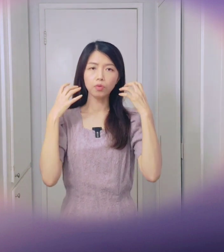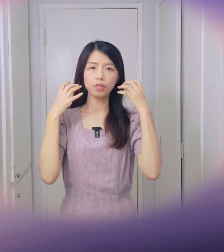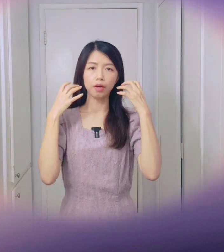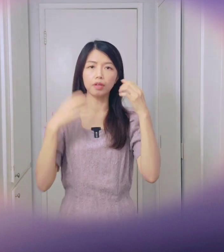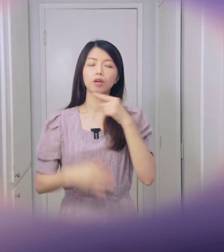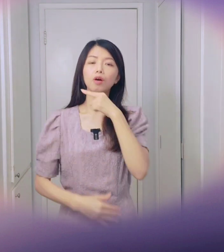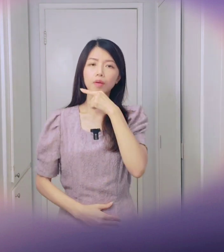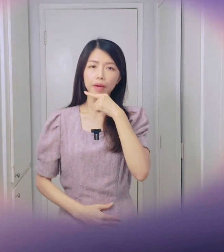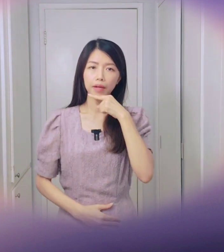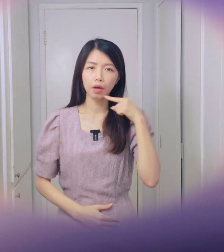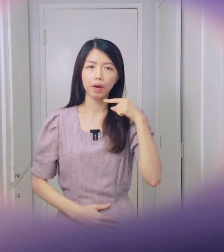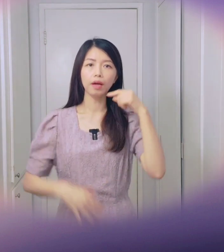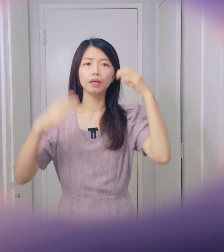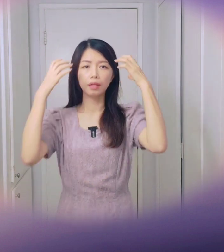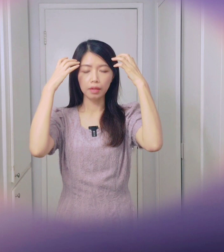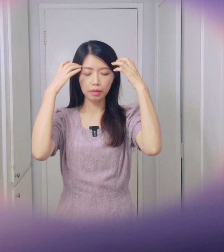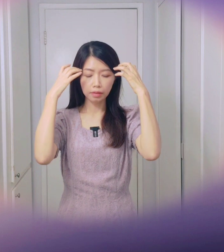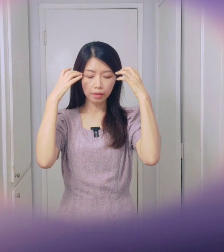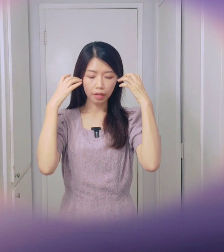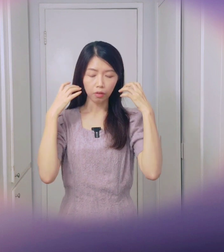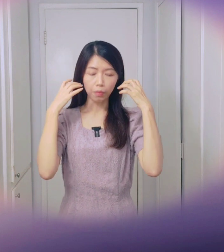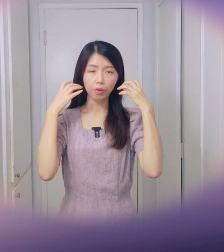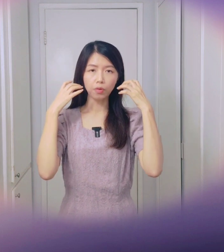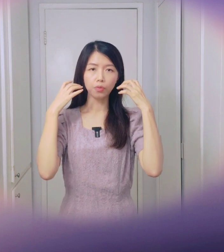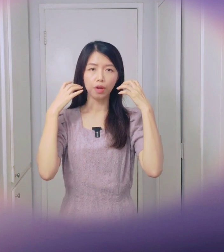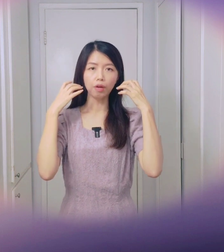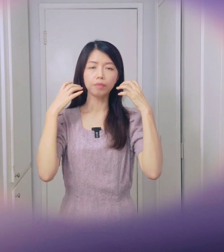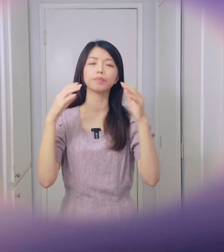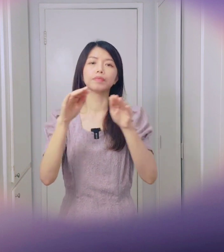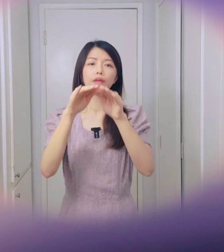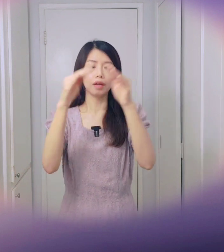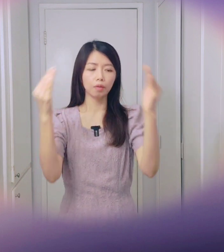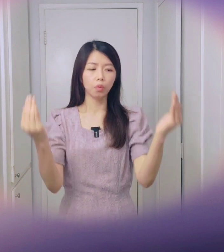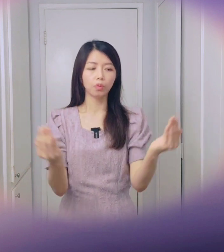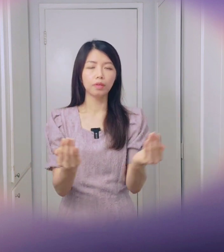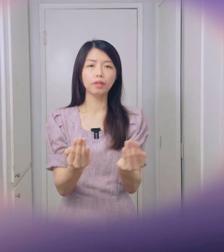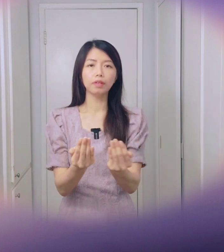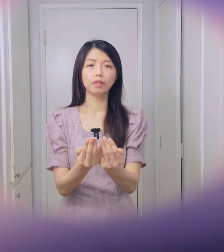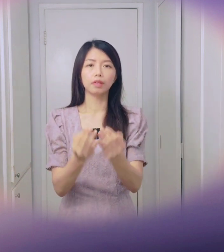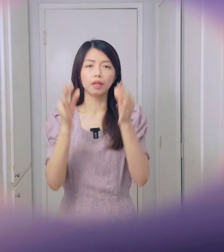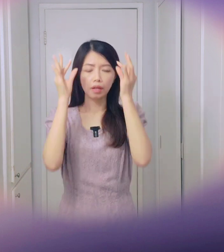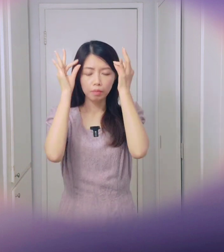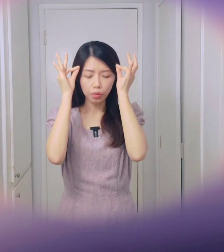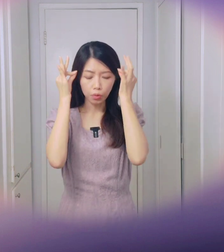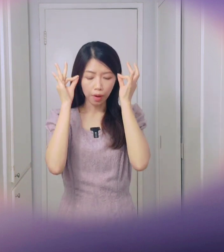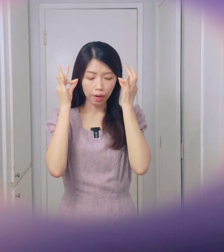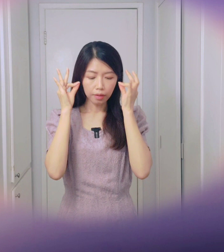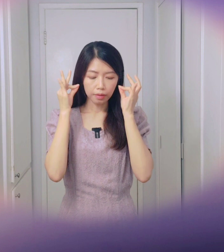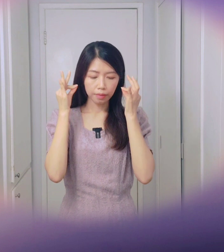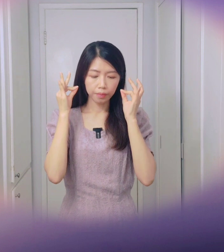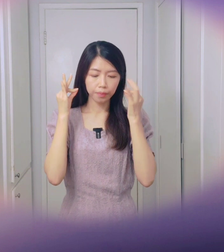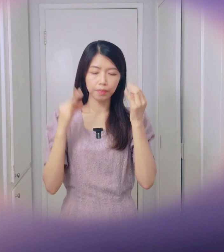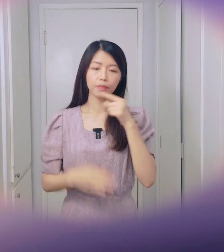표현을 해줬어요. 그래서 빨갛다와 흐르다를 이렇게 표현해 줬고요. 모든